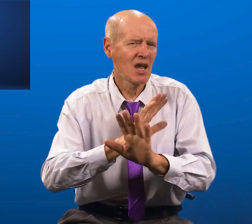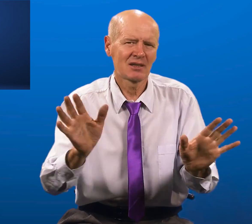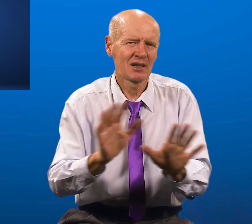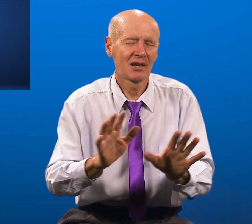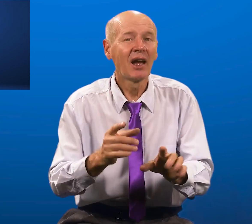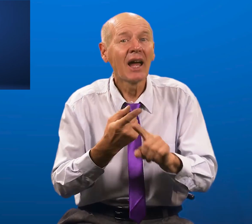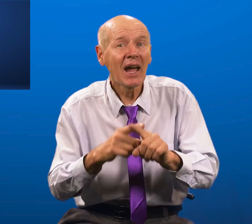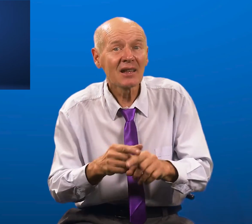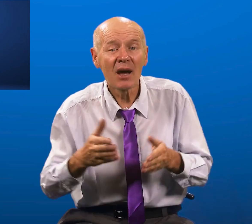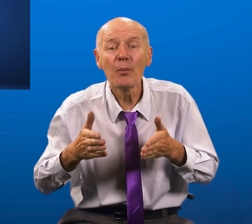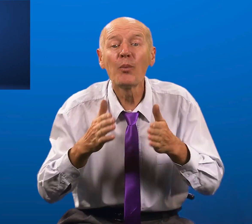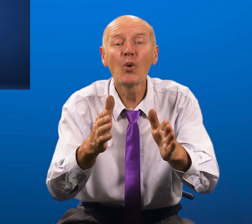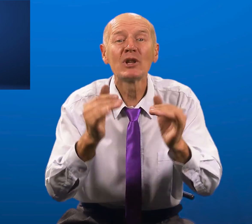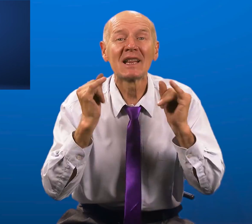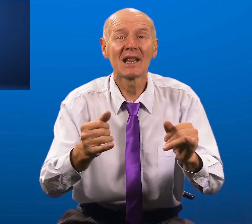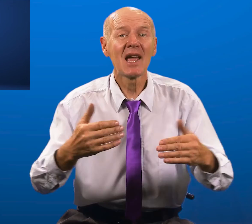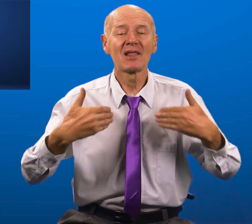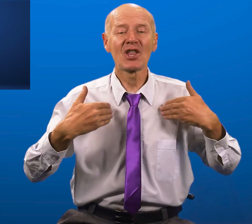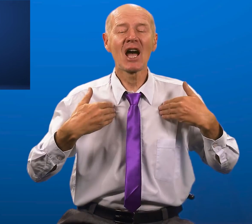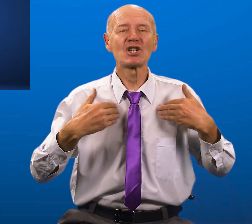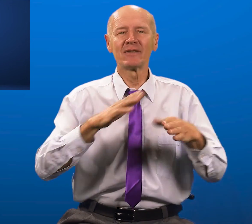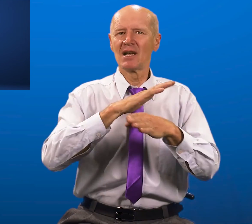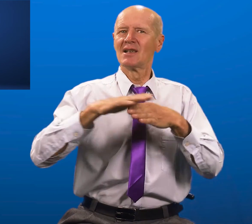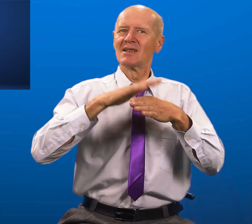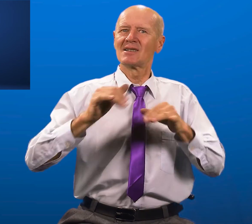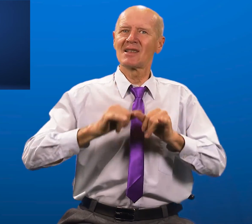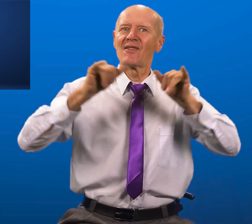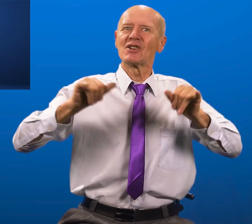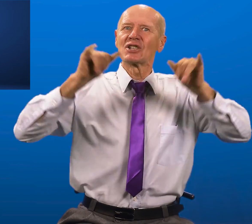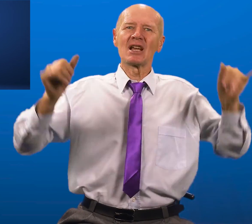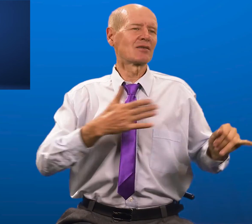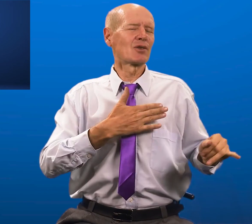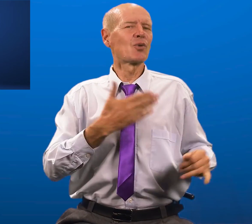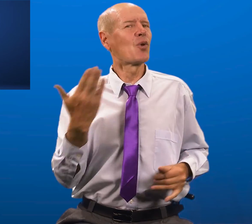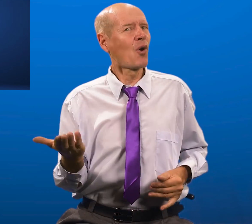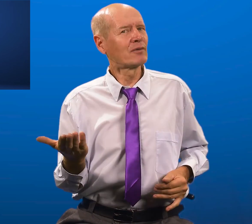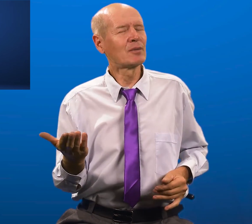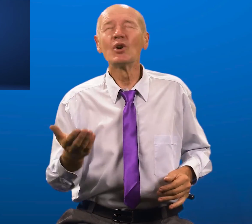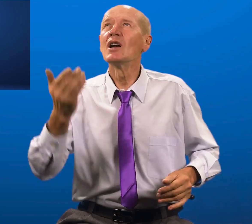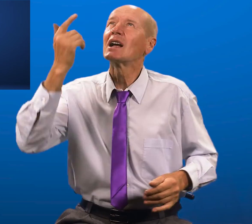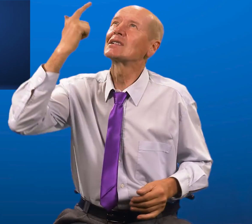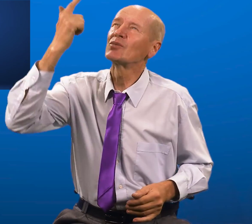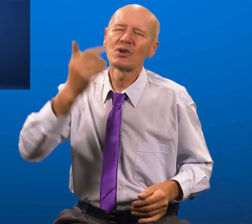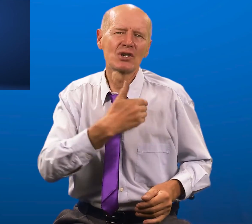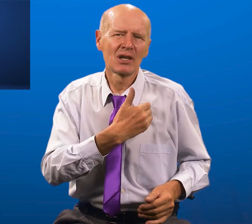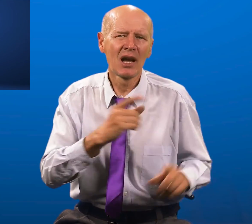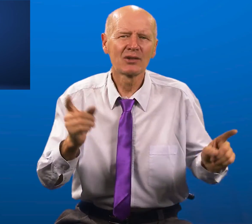который Он ведет человека к совершенству. Он желает, чтобы